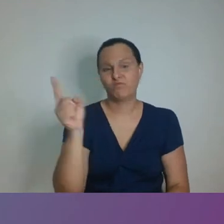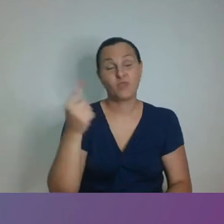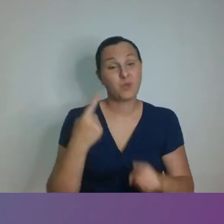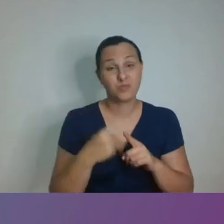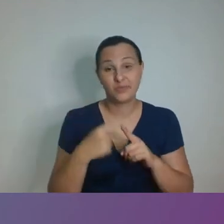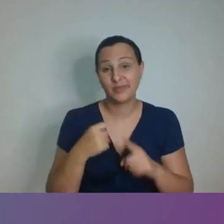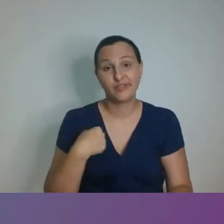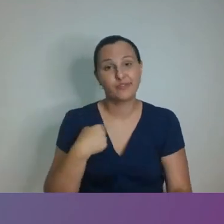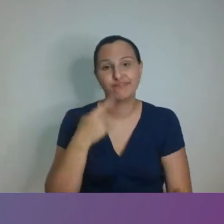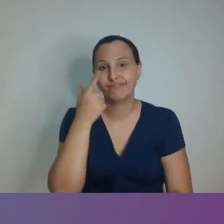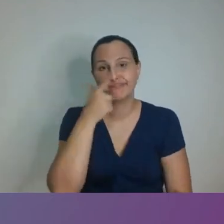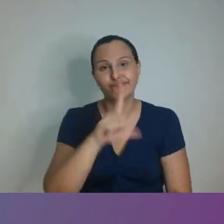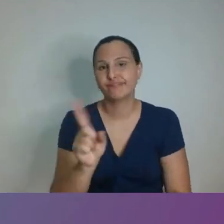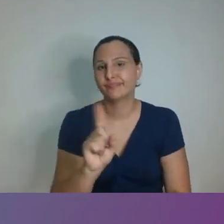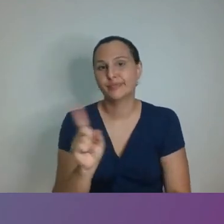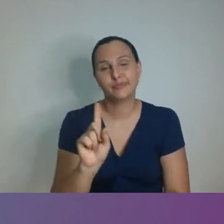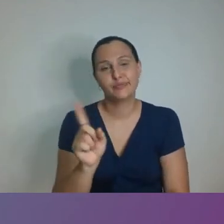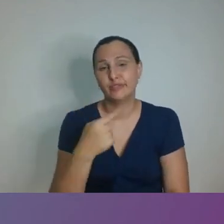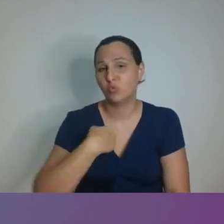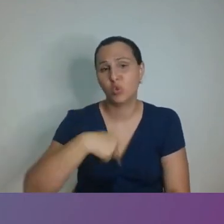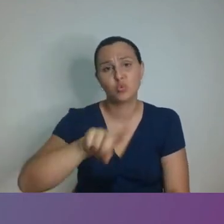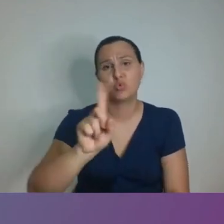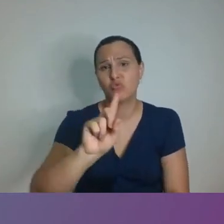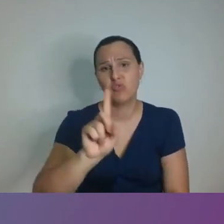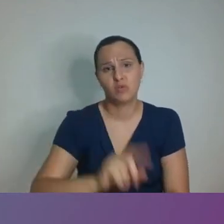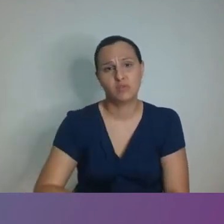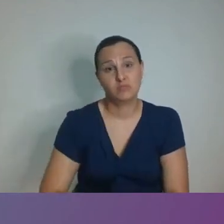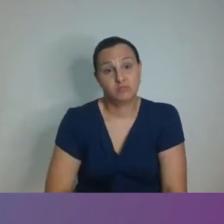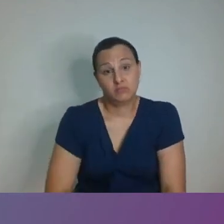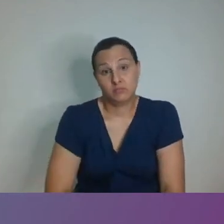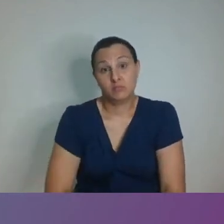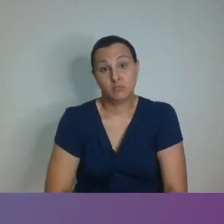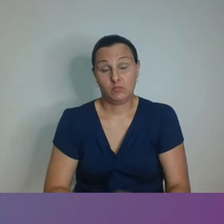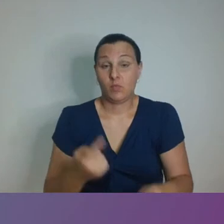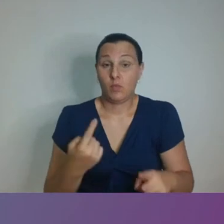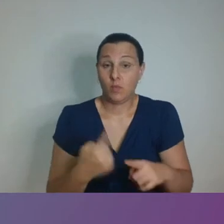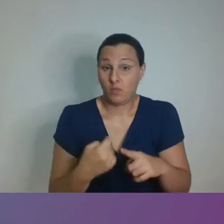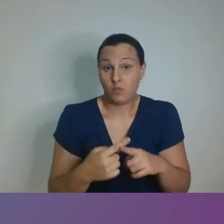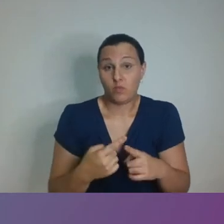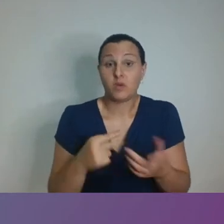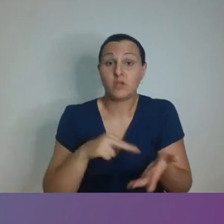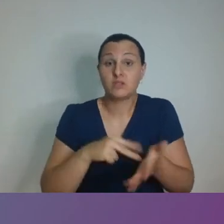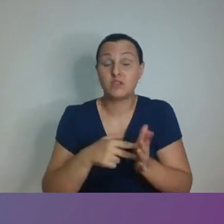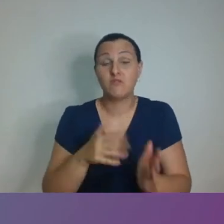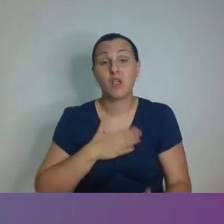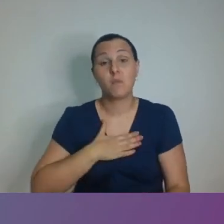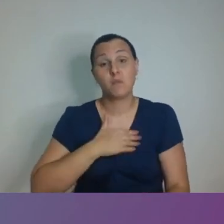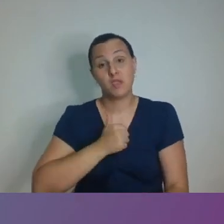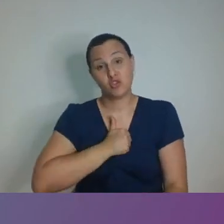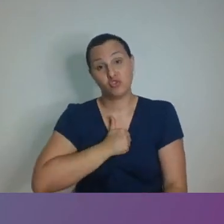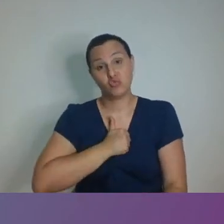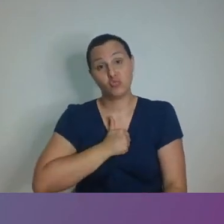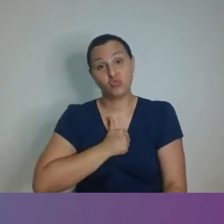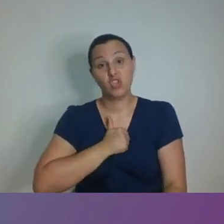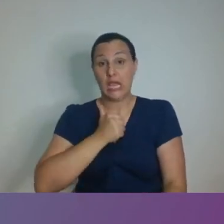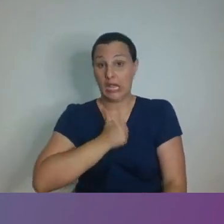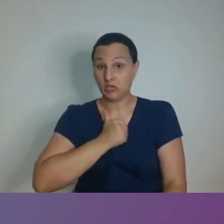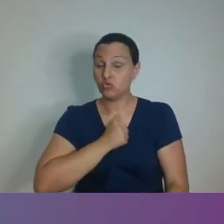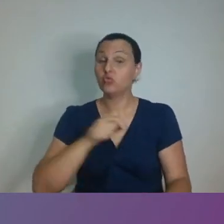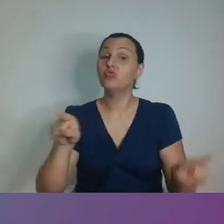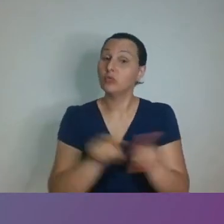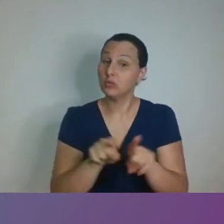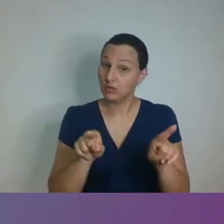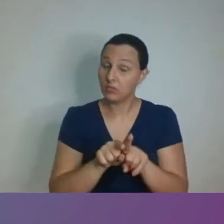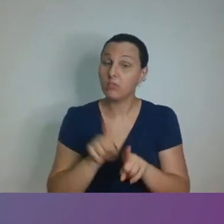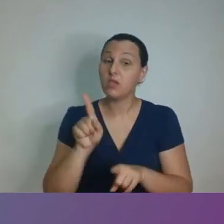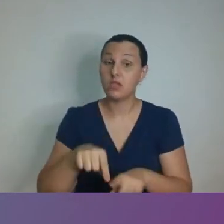trabalho. Então, eu não vou. Isso é uma atitude. Isso está dentro de uma competência. Então, um surdo pode cair desmaiado